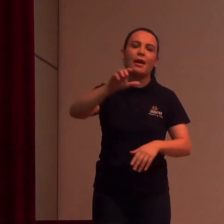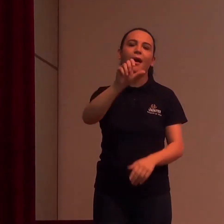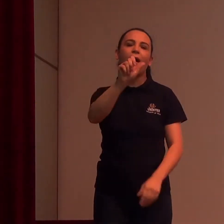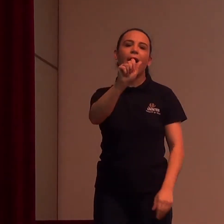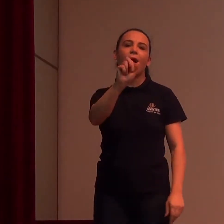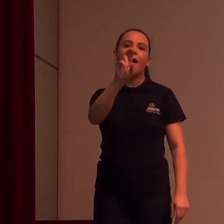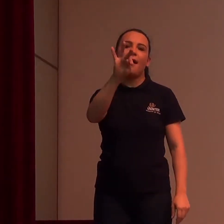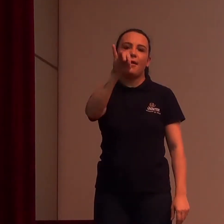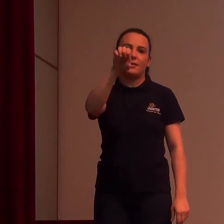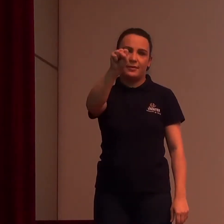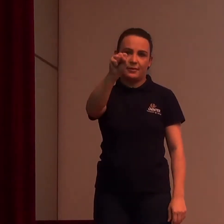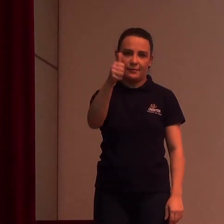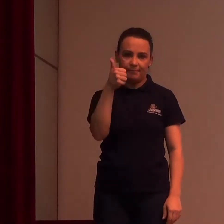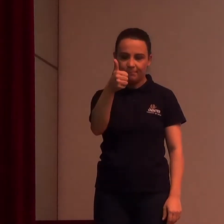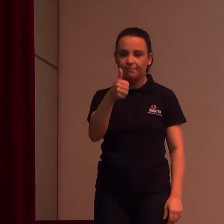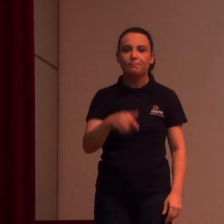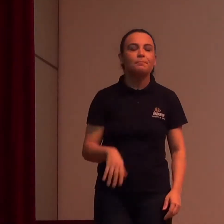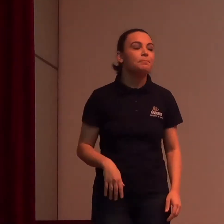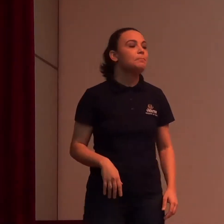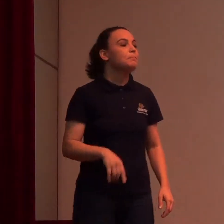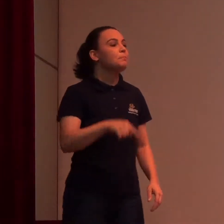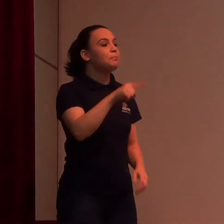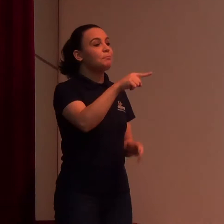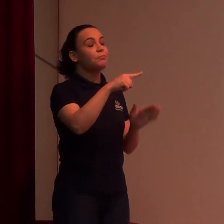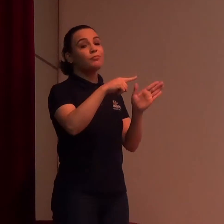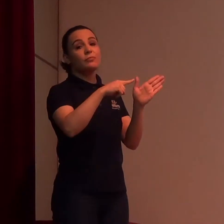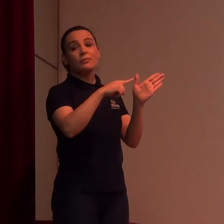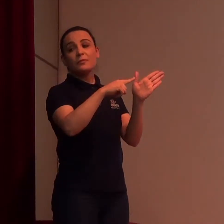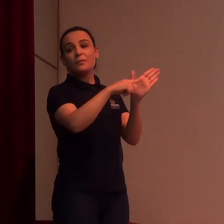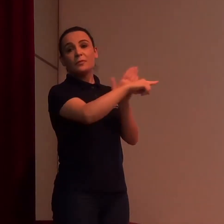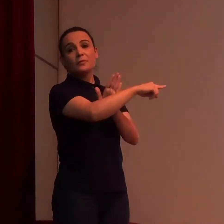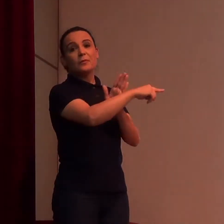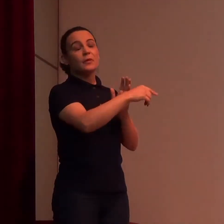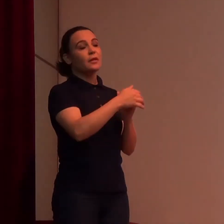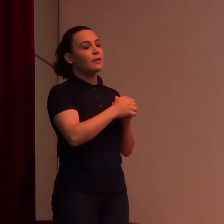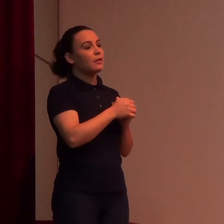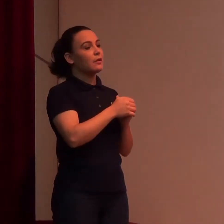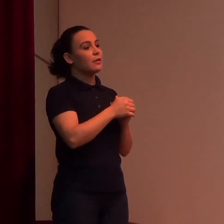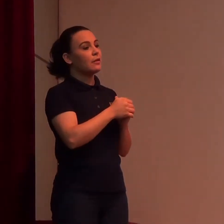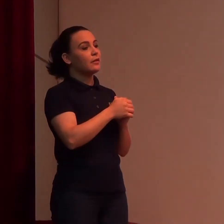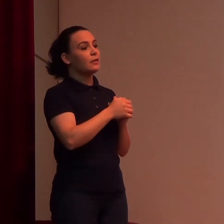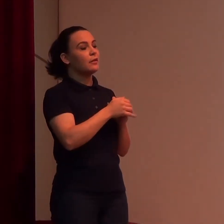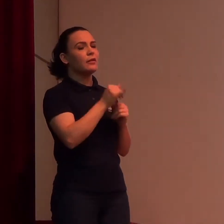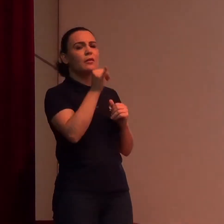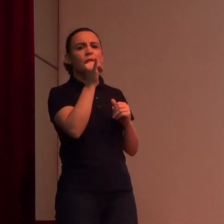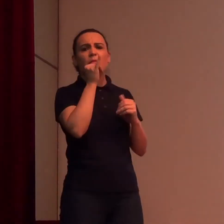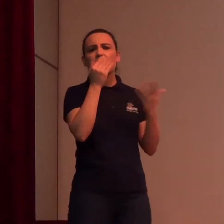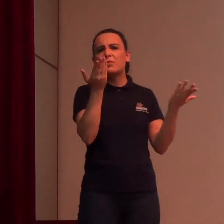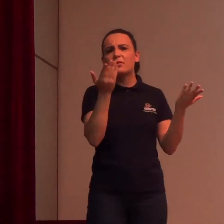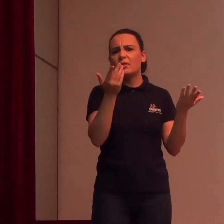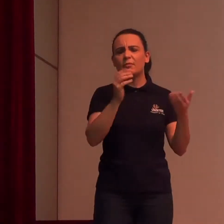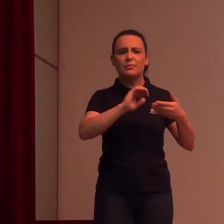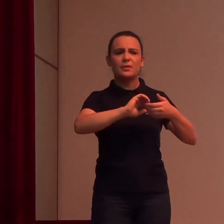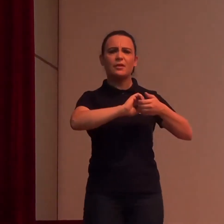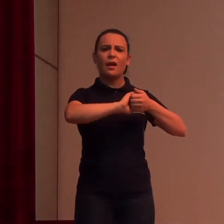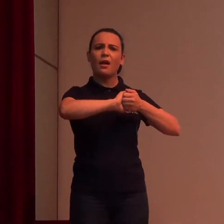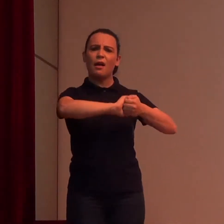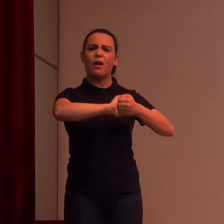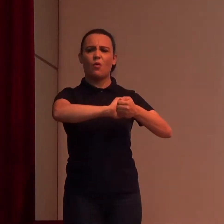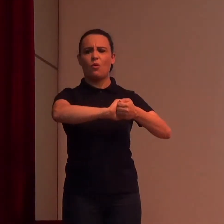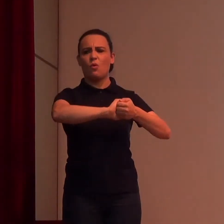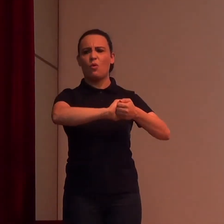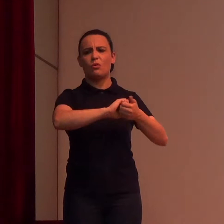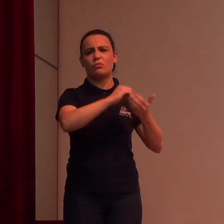editoras é minimizar. Tomara. Eu diria para você que não é uma questão de acordo de cavalheiro, né? Uma questão de direito